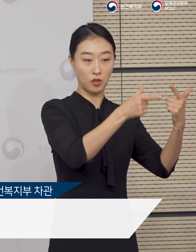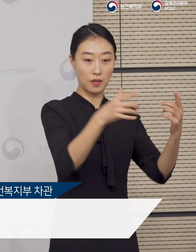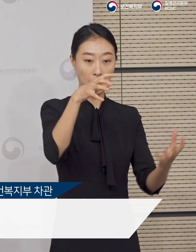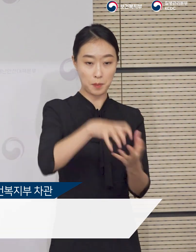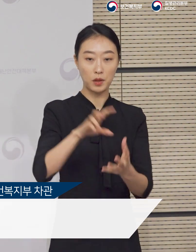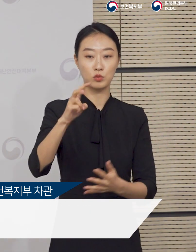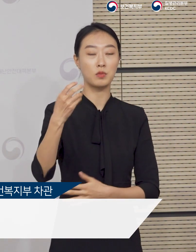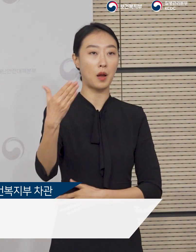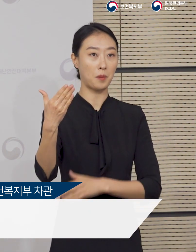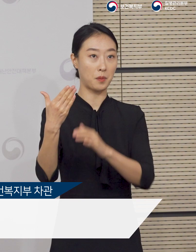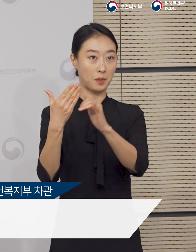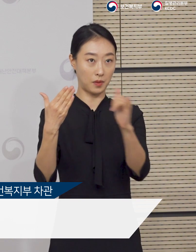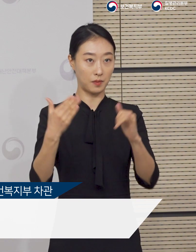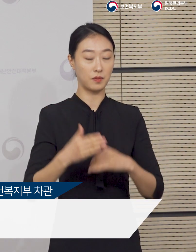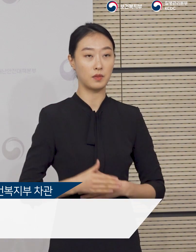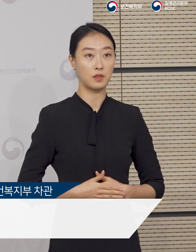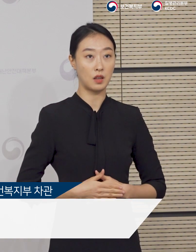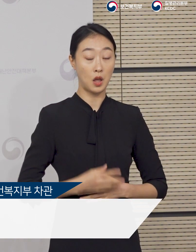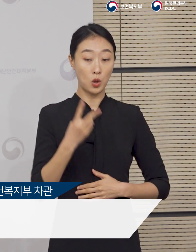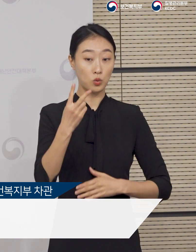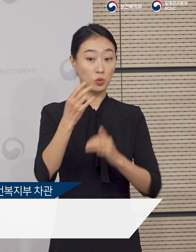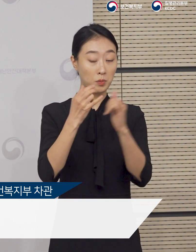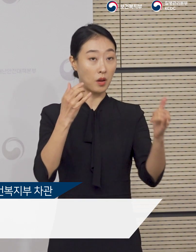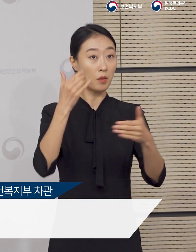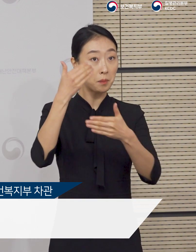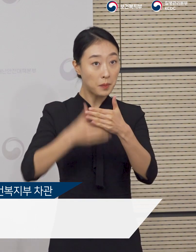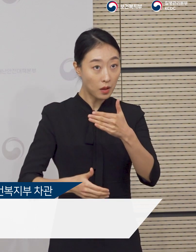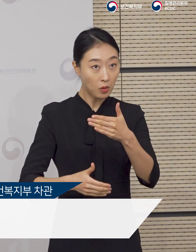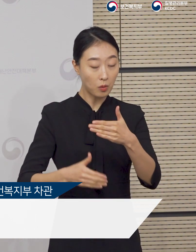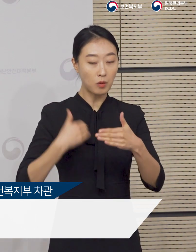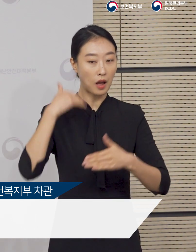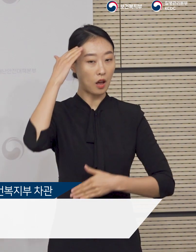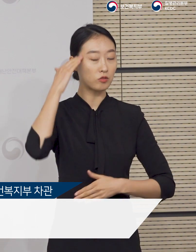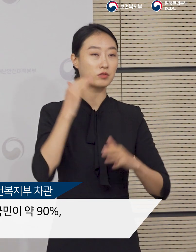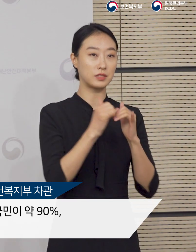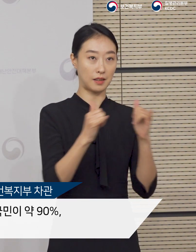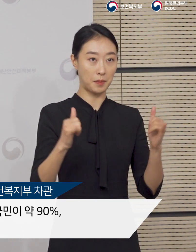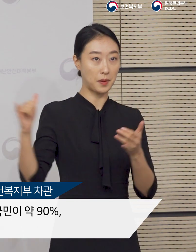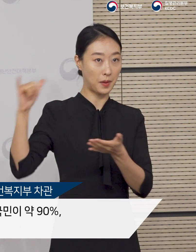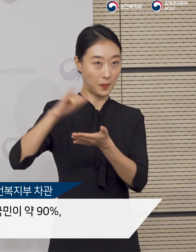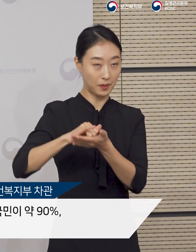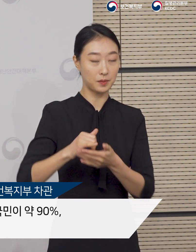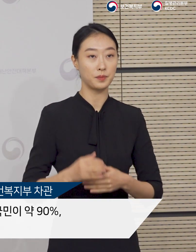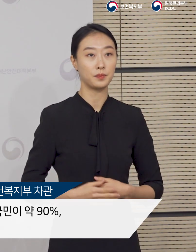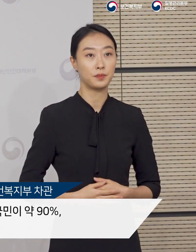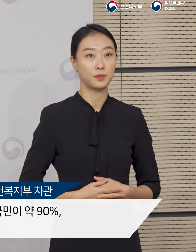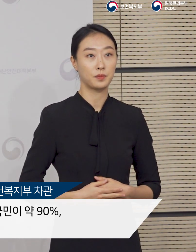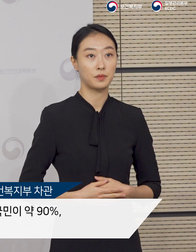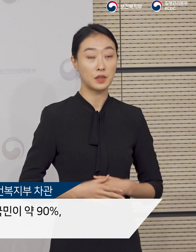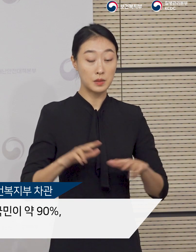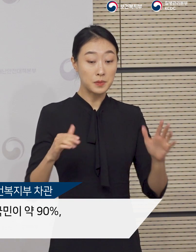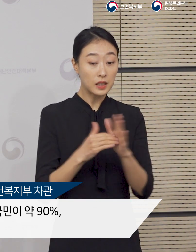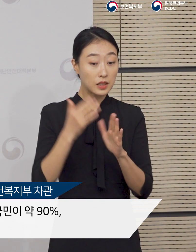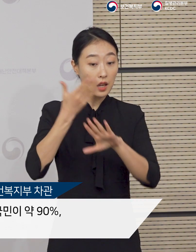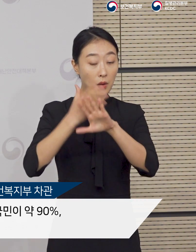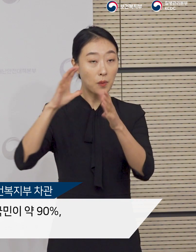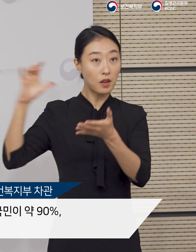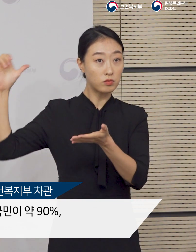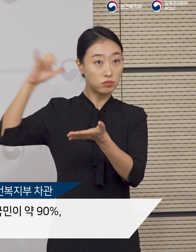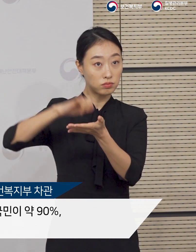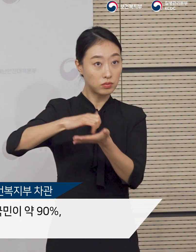중 2명을 제외하고는 모두 우리 국민들입니다. 현재까지 해외 유입 사례는